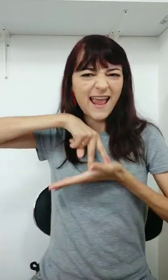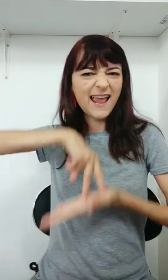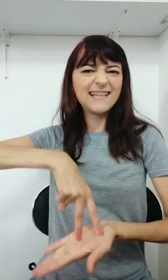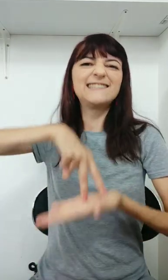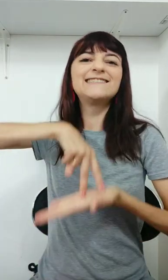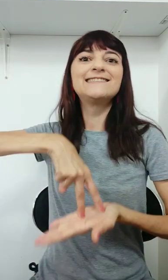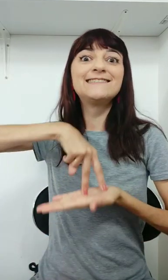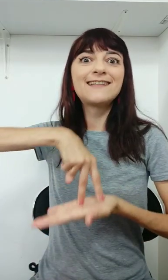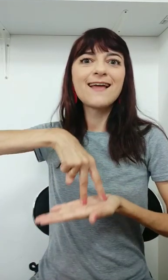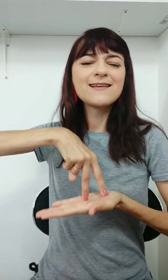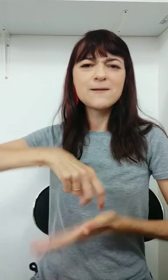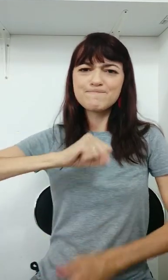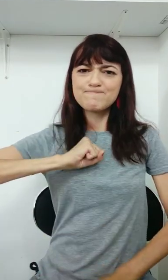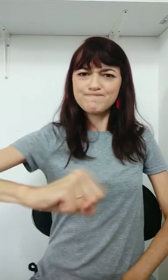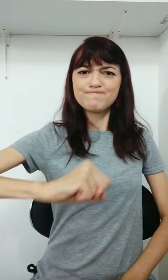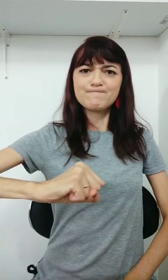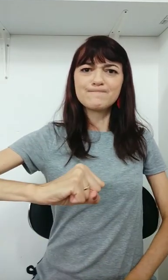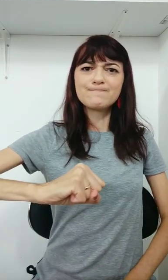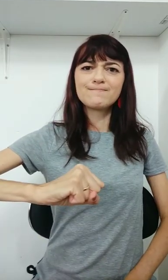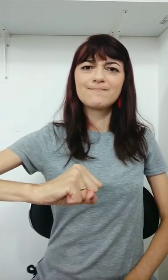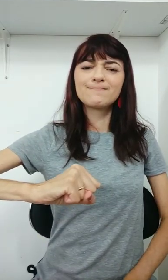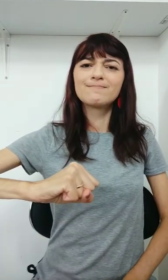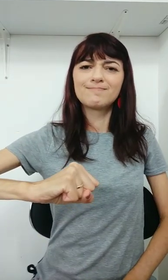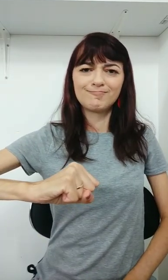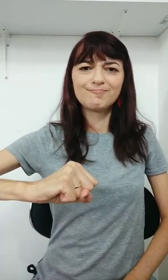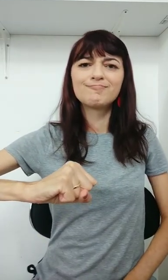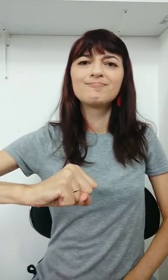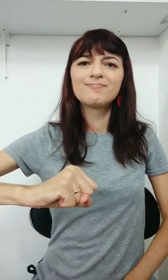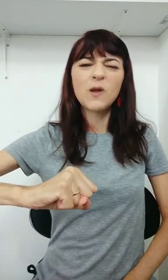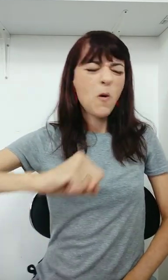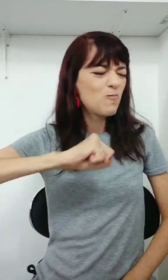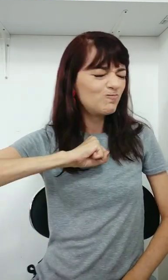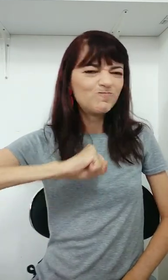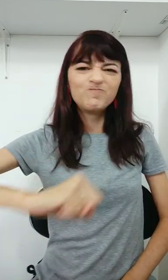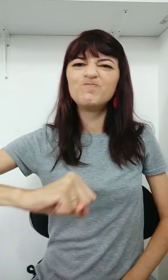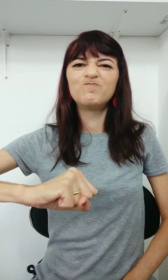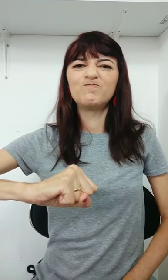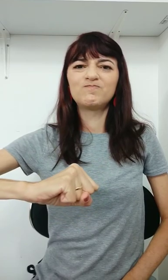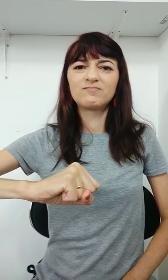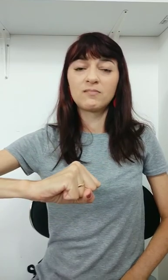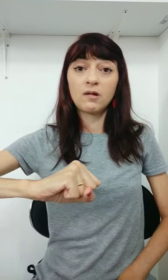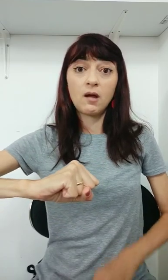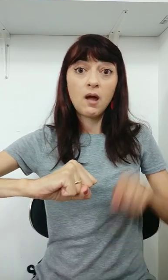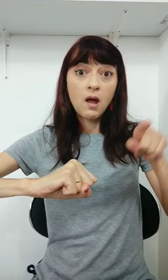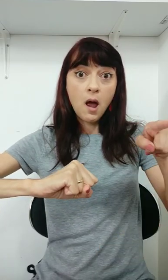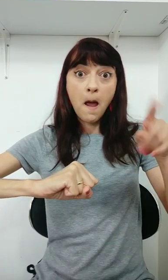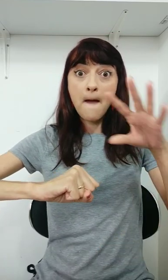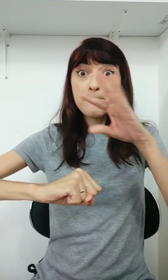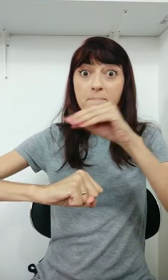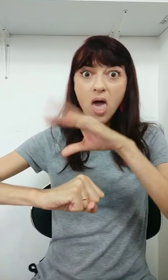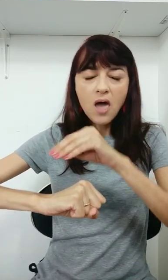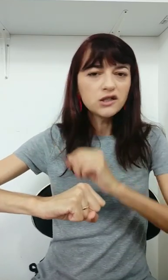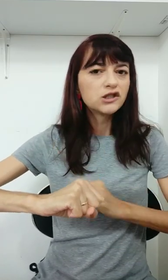movimento social foi resistência em busca de direitos iguais também, foi resistência sim, e ainda é